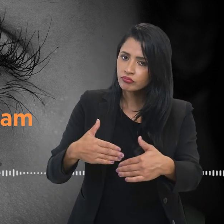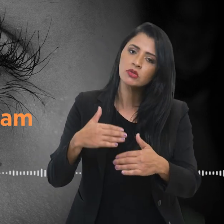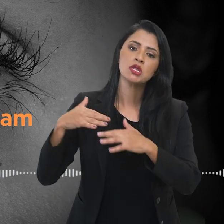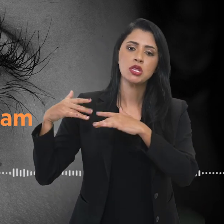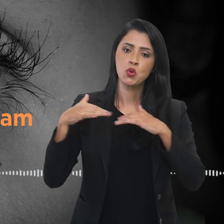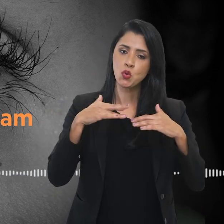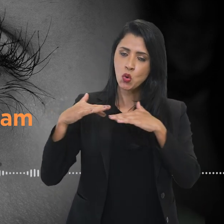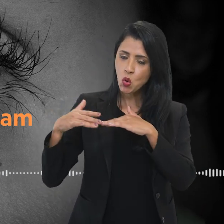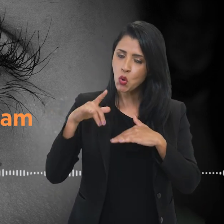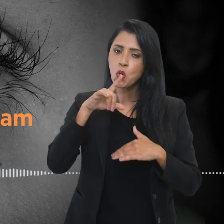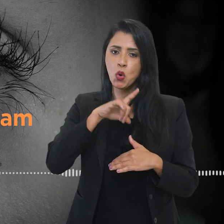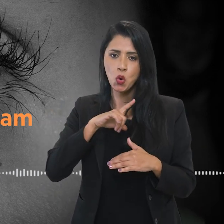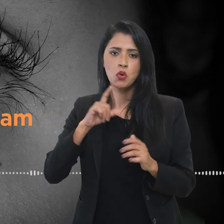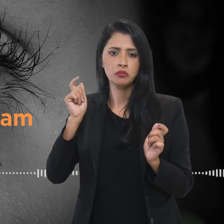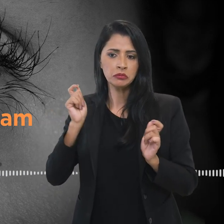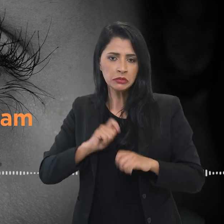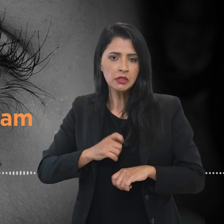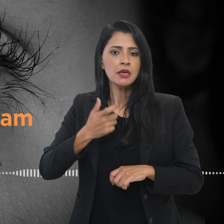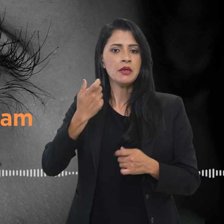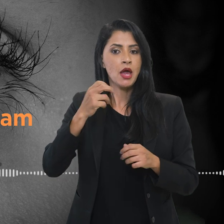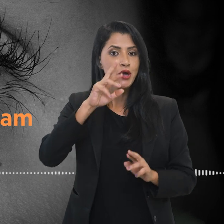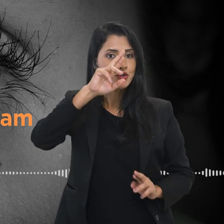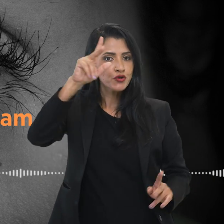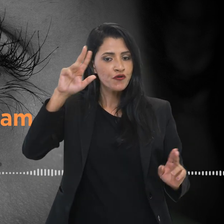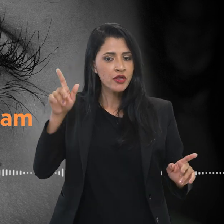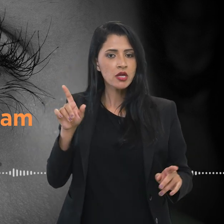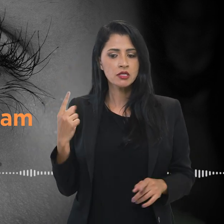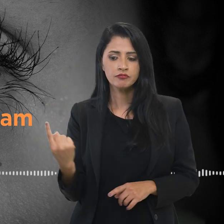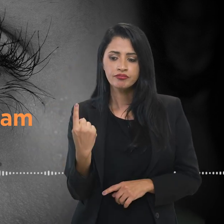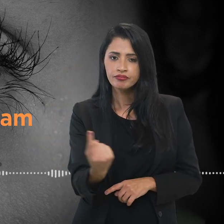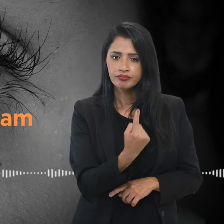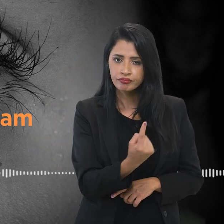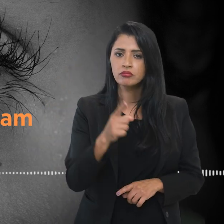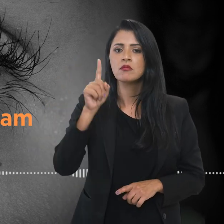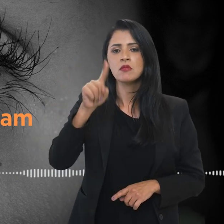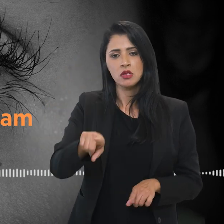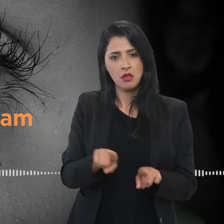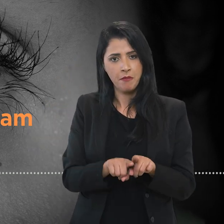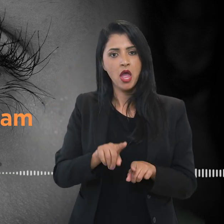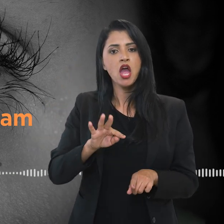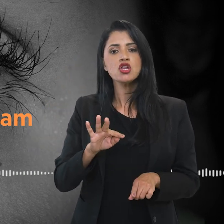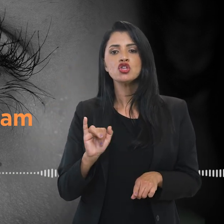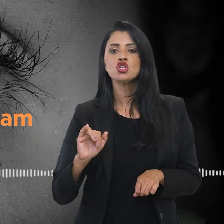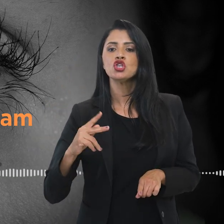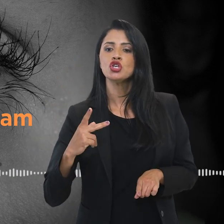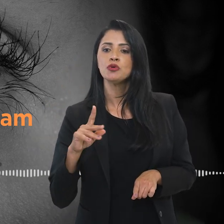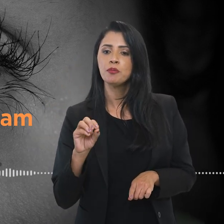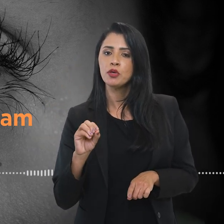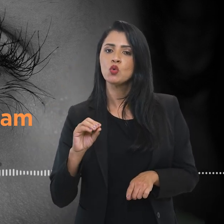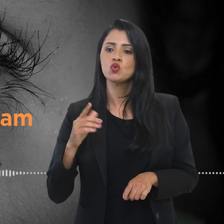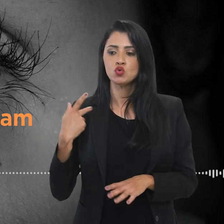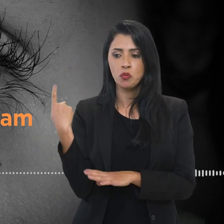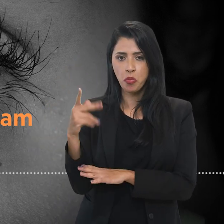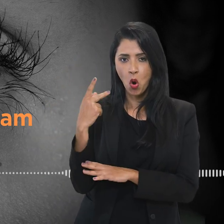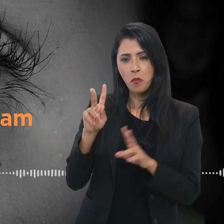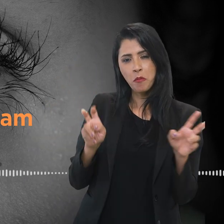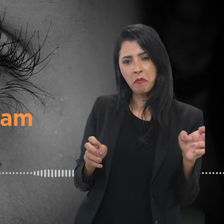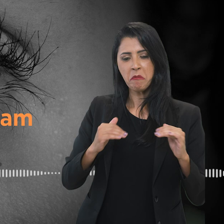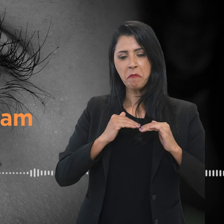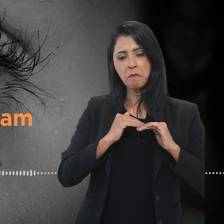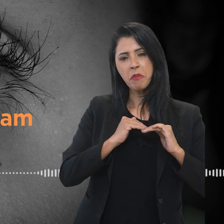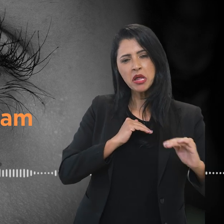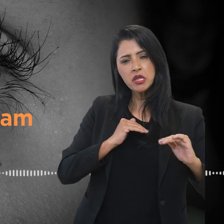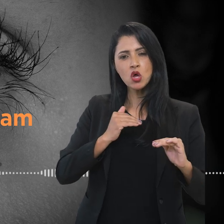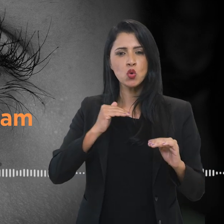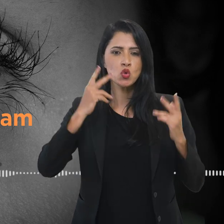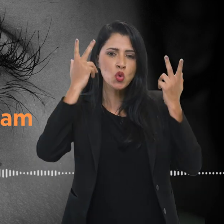A maioria dos indivíduos segue um desenvolvimento neurológico que, sem considerar as diferenças individuais, são considerados